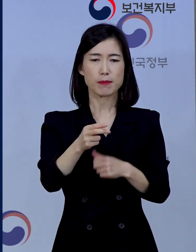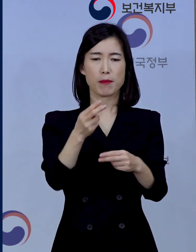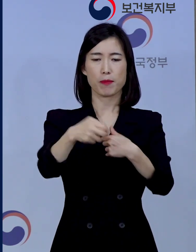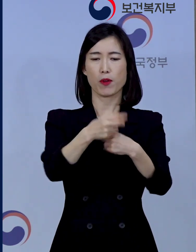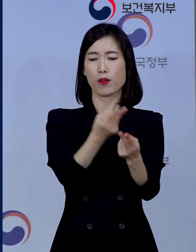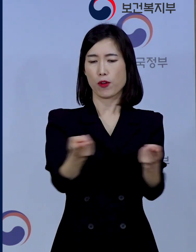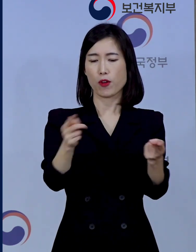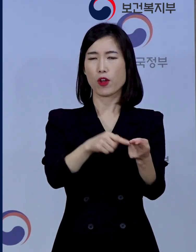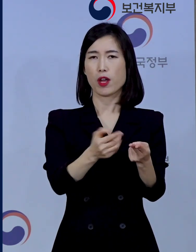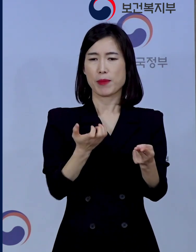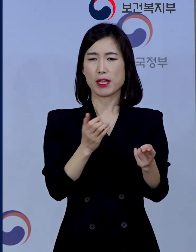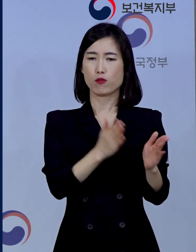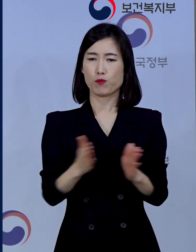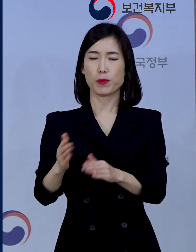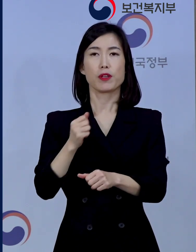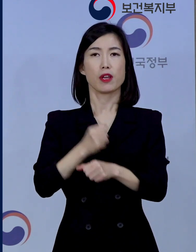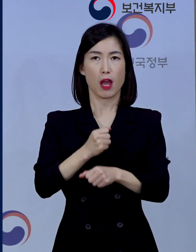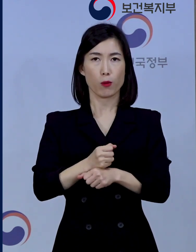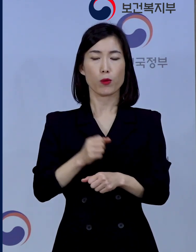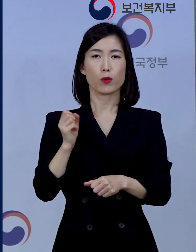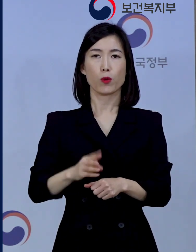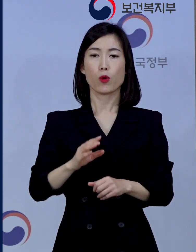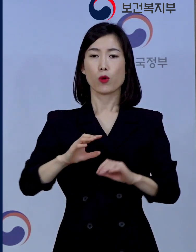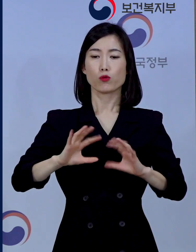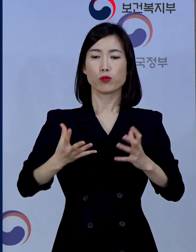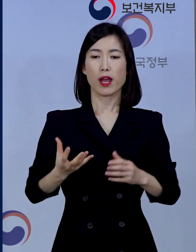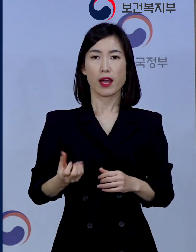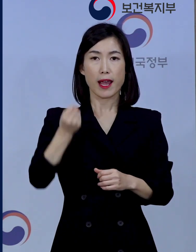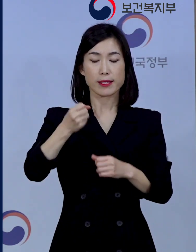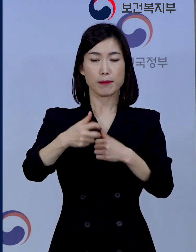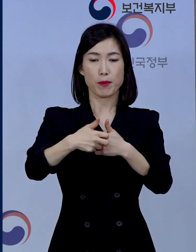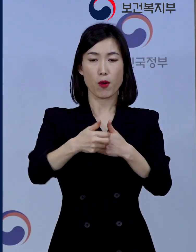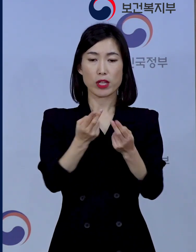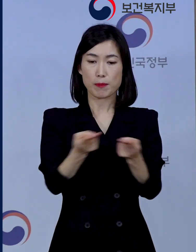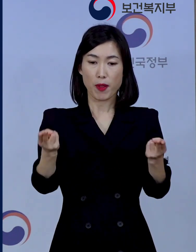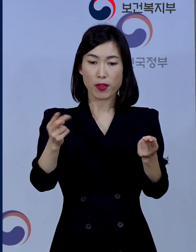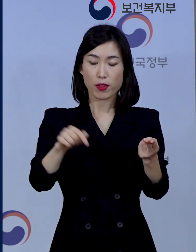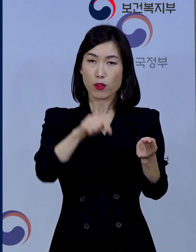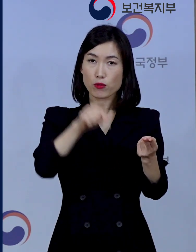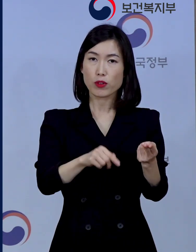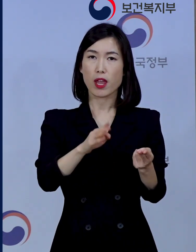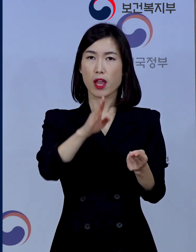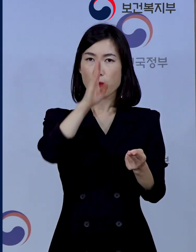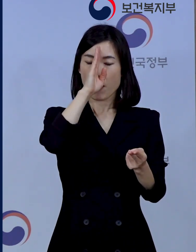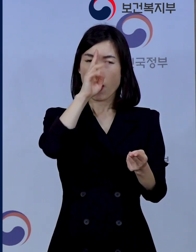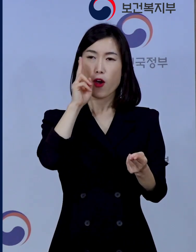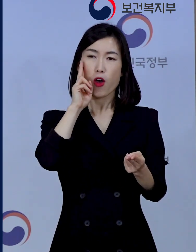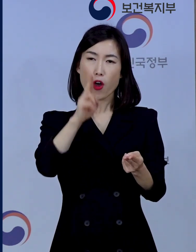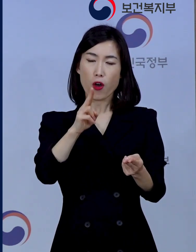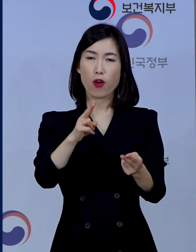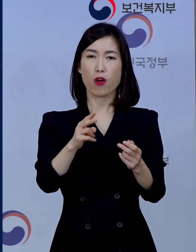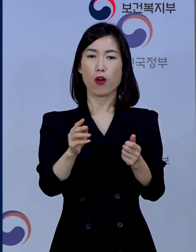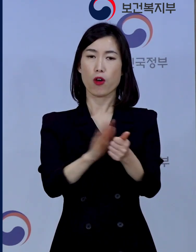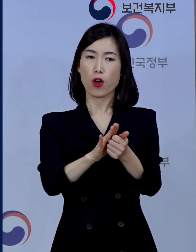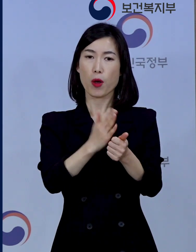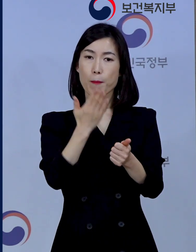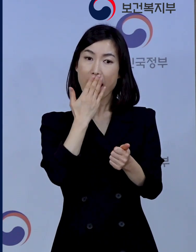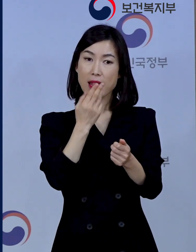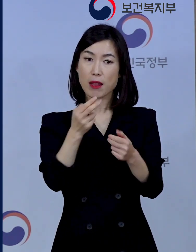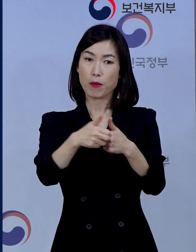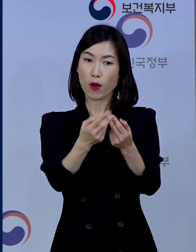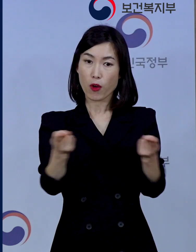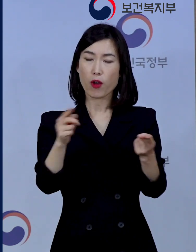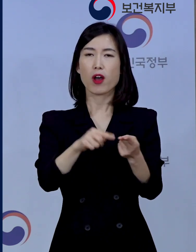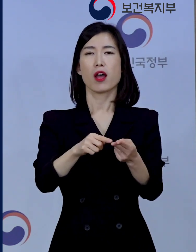총력을 기울이겠습니다. 국가 지정 입원 치료 병상 가운데 중환자 치료 역량이